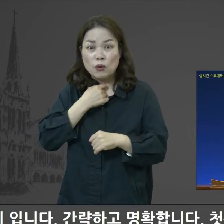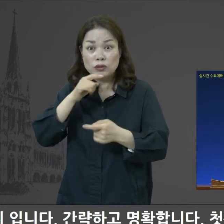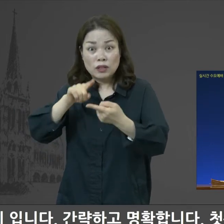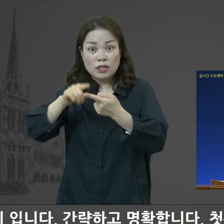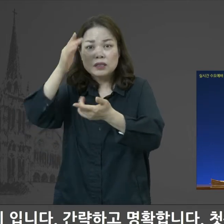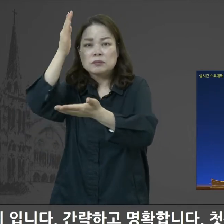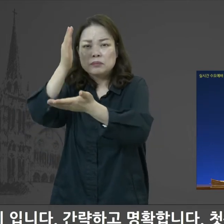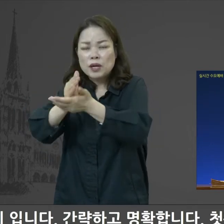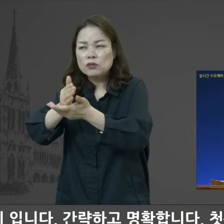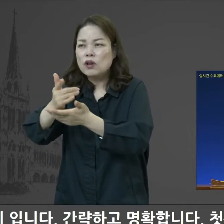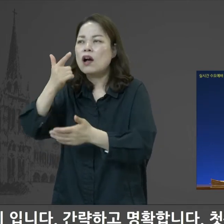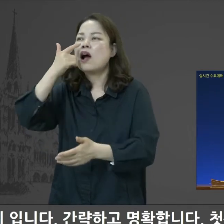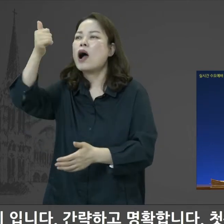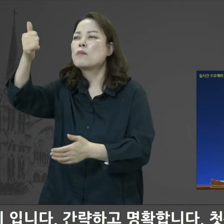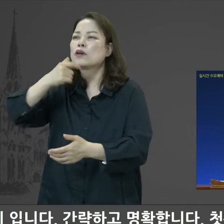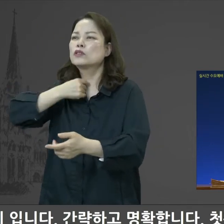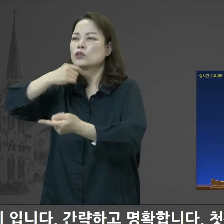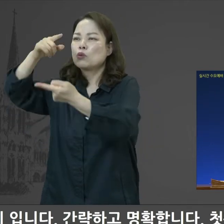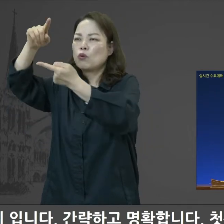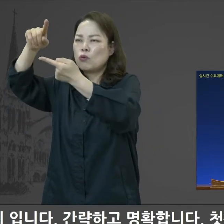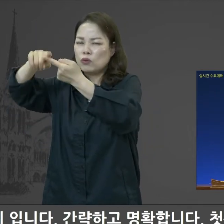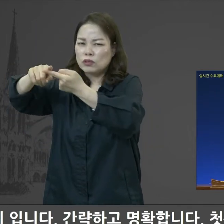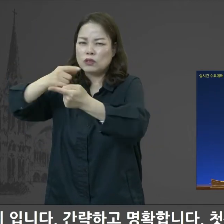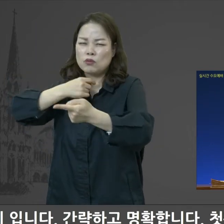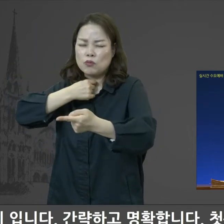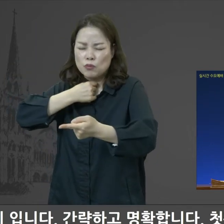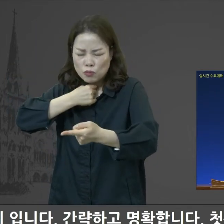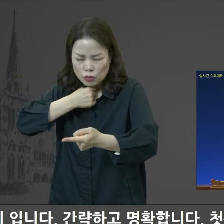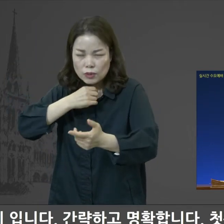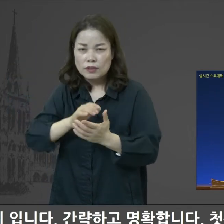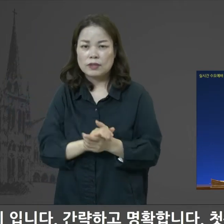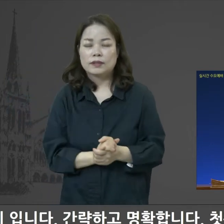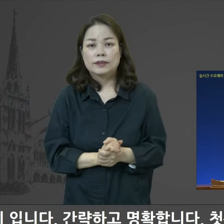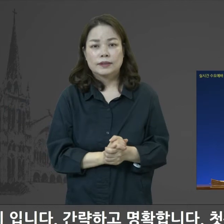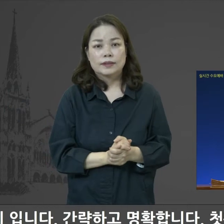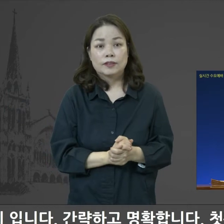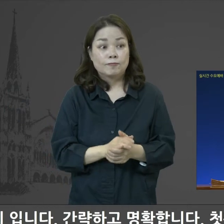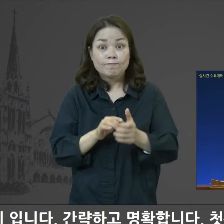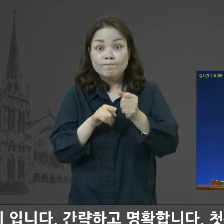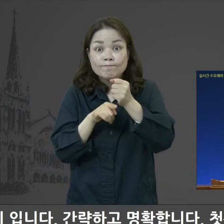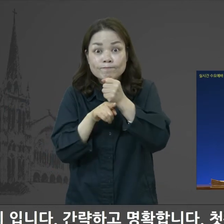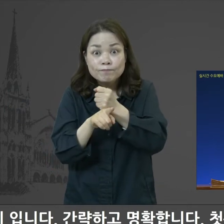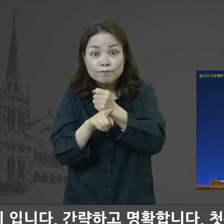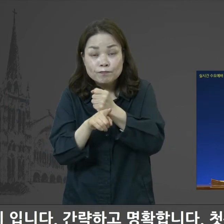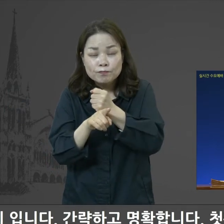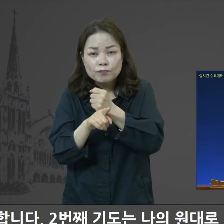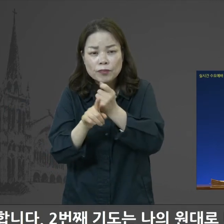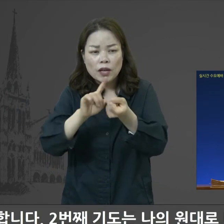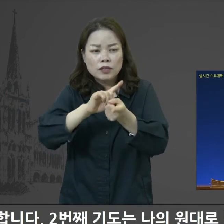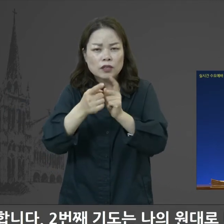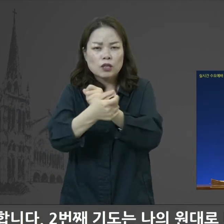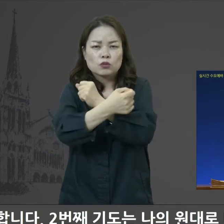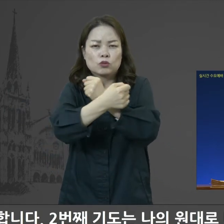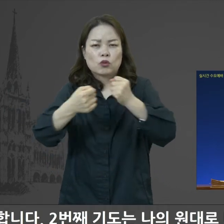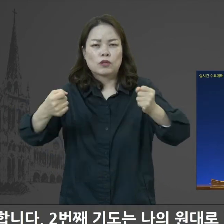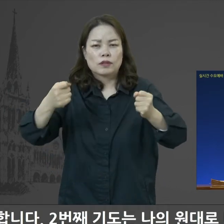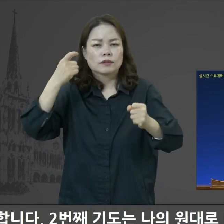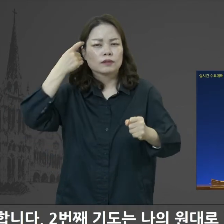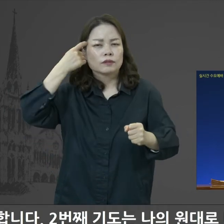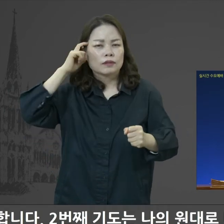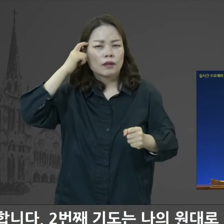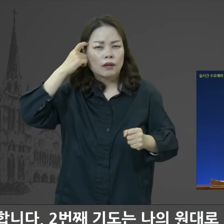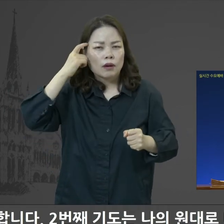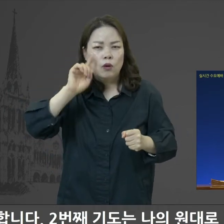아버지의 원대로 되기를 원하나이다 하셨습니다. 의미와 이 대속에 관한 그 인식에